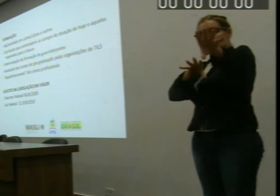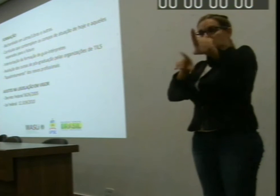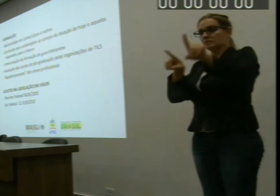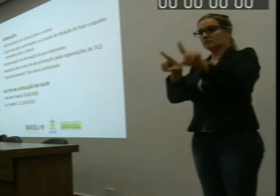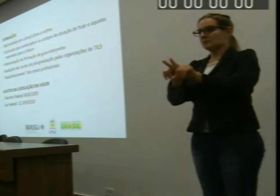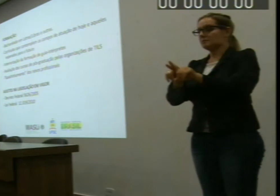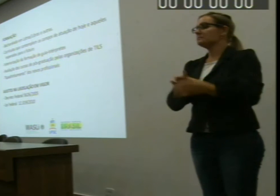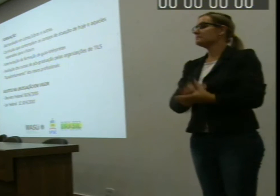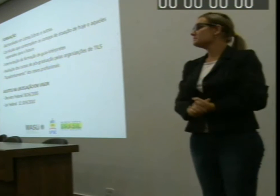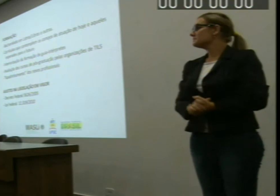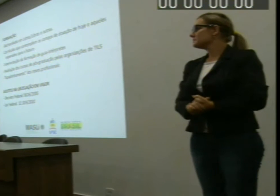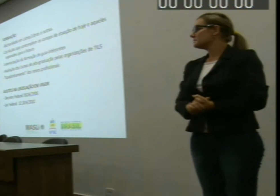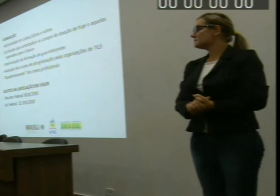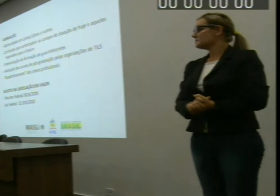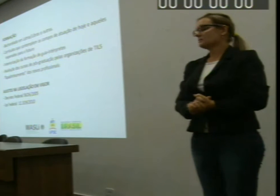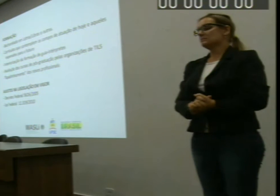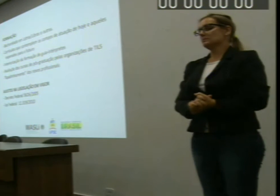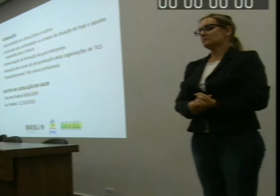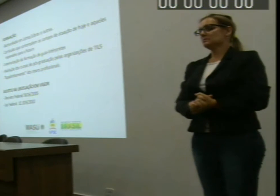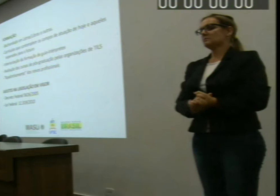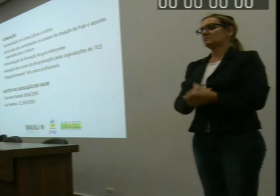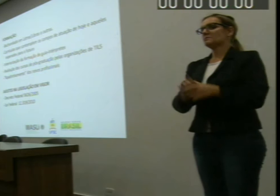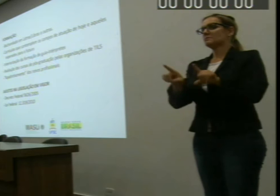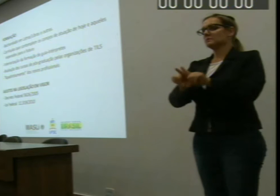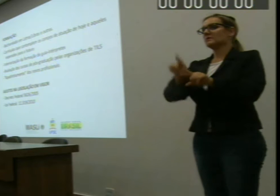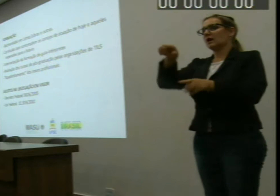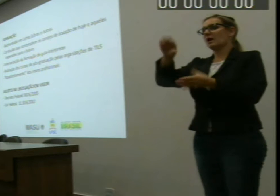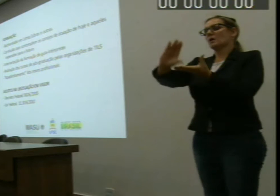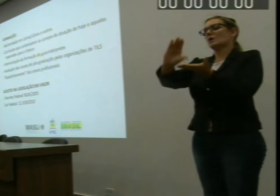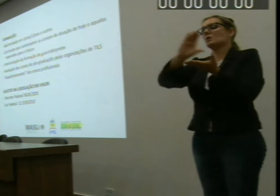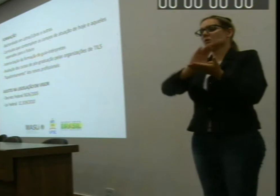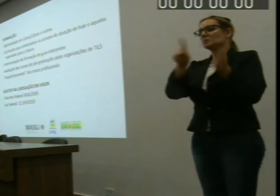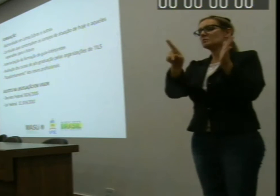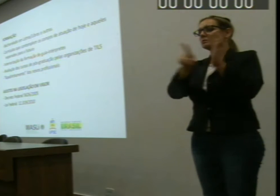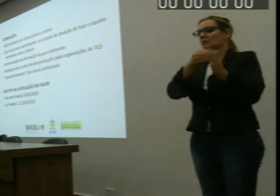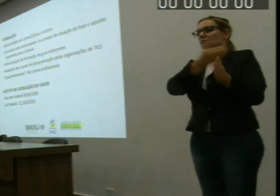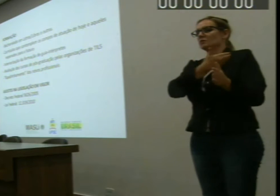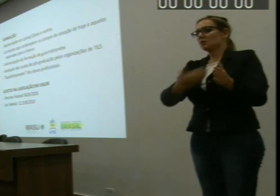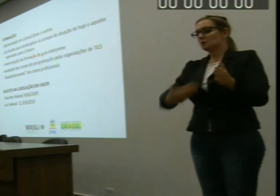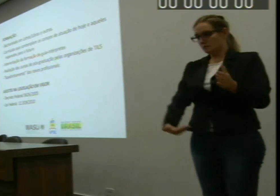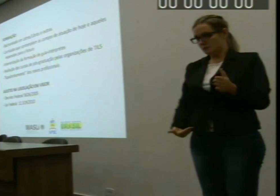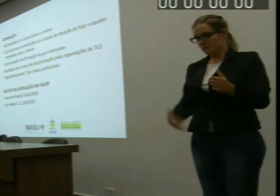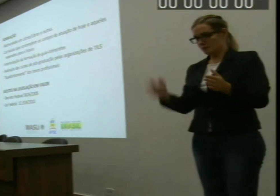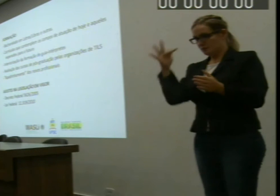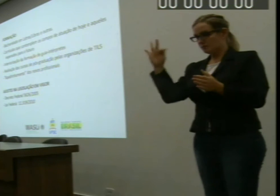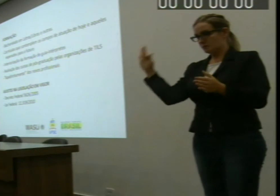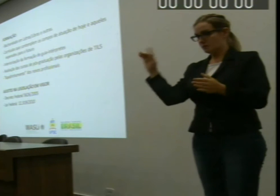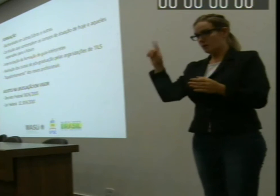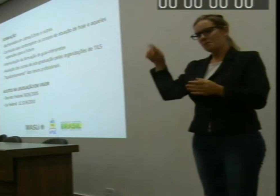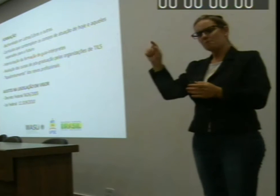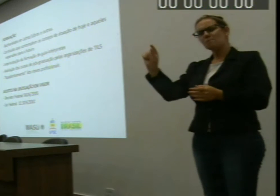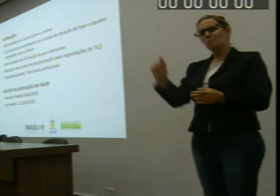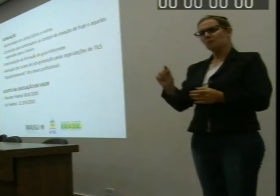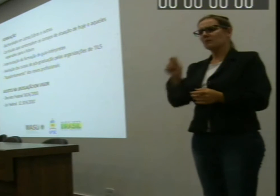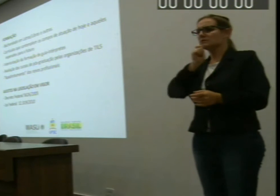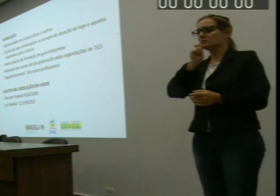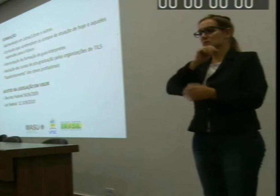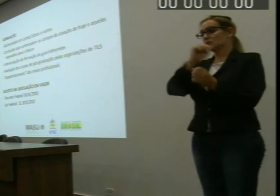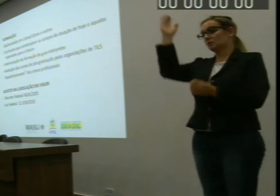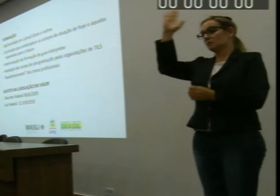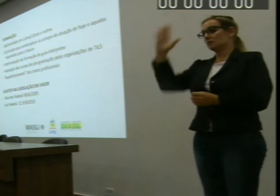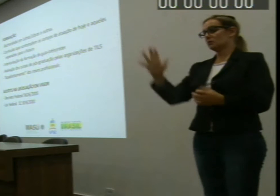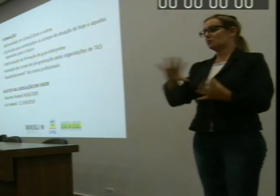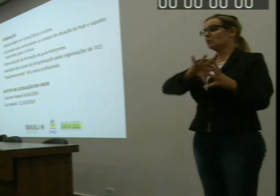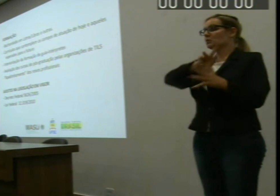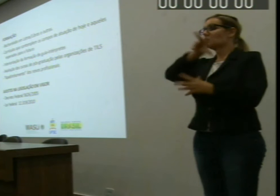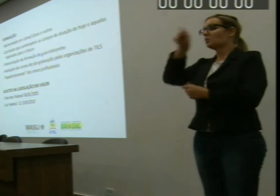EAD com os o recursos do Viver Sem Limites ão pouquíssimas para atender o Brasil inteiro para formar o